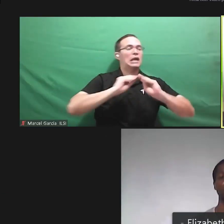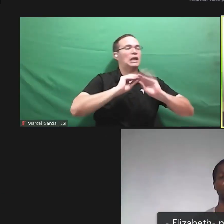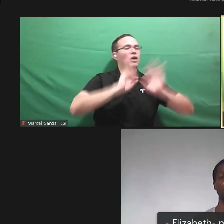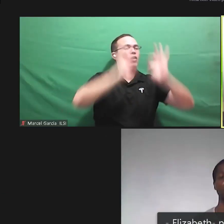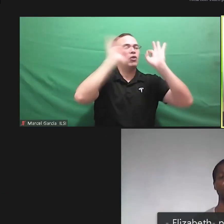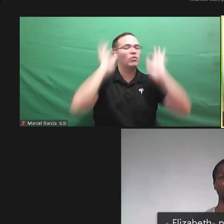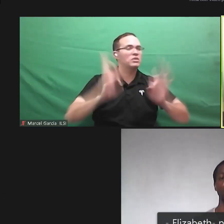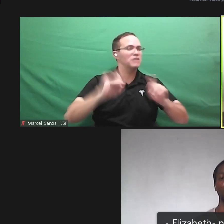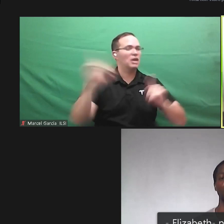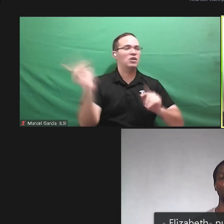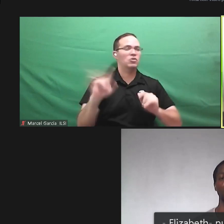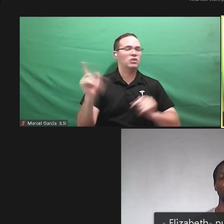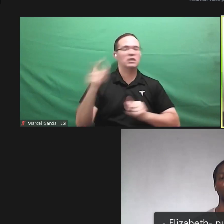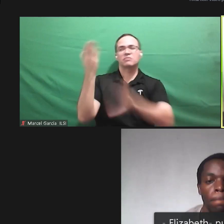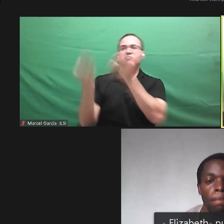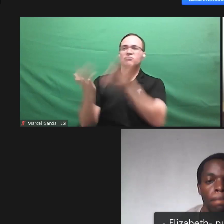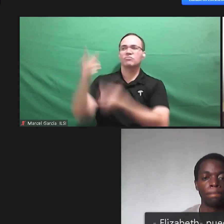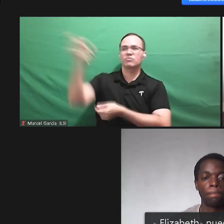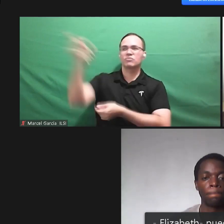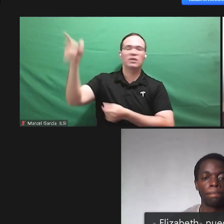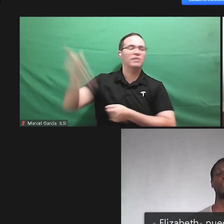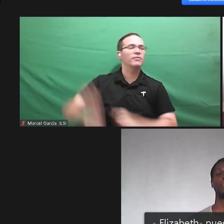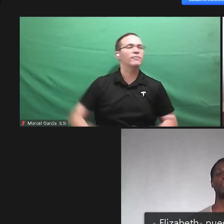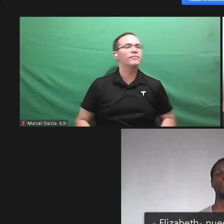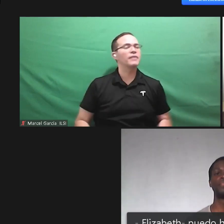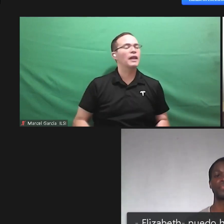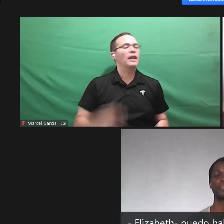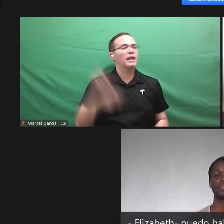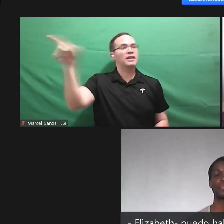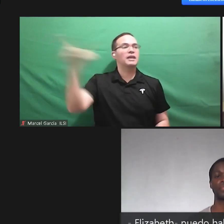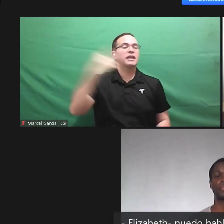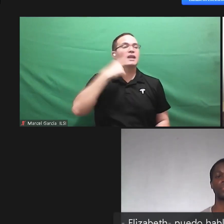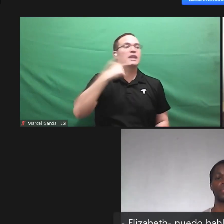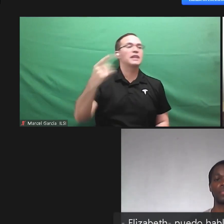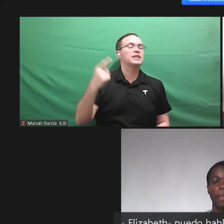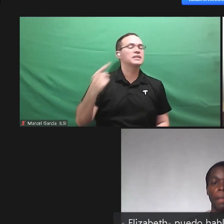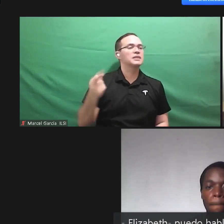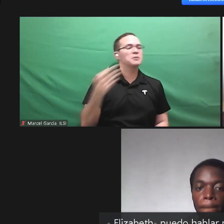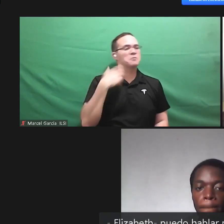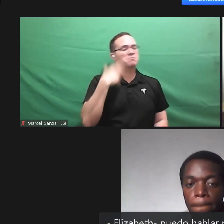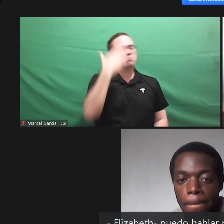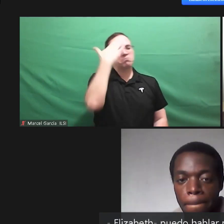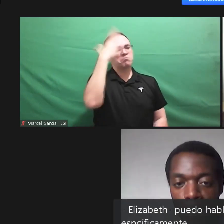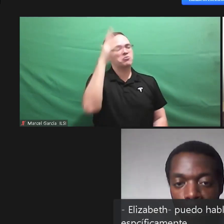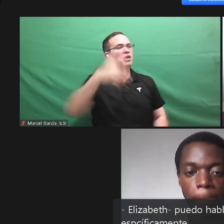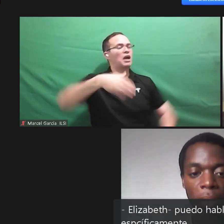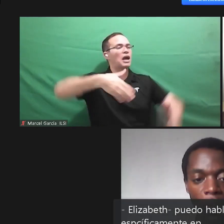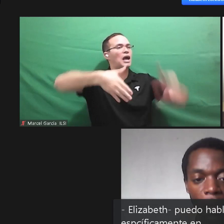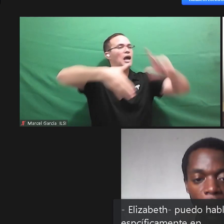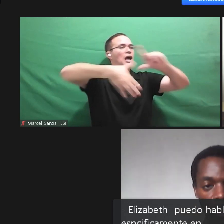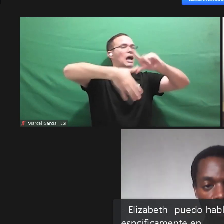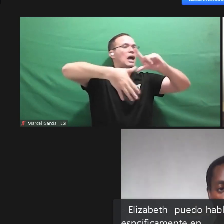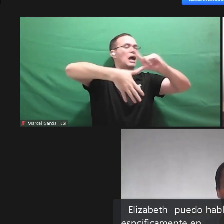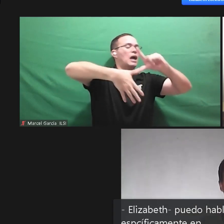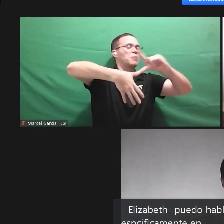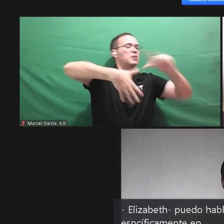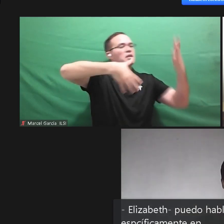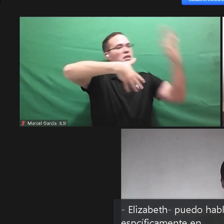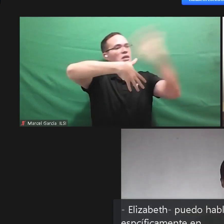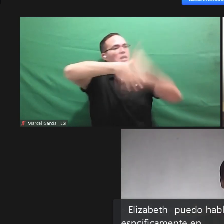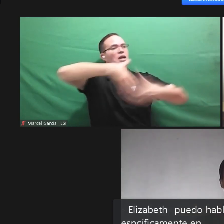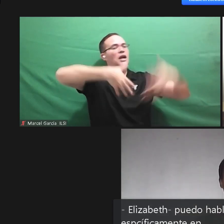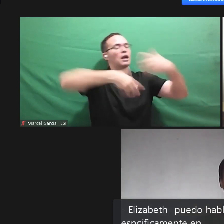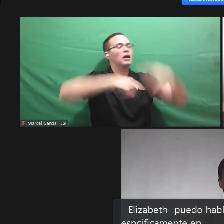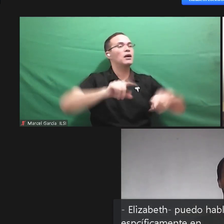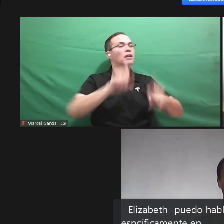Elizabeth. En realidad no sé específicamente en América Latina, pero en género es el gobierno no